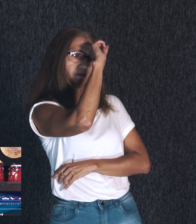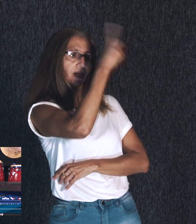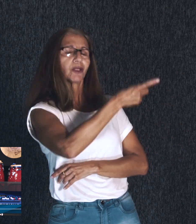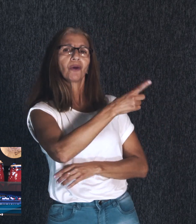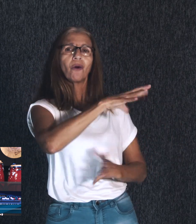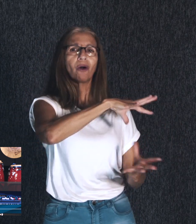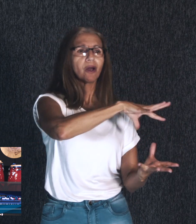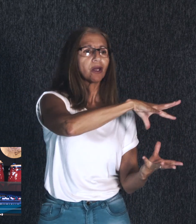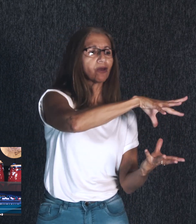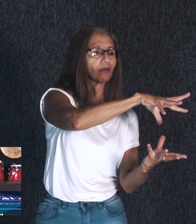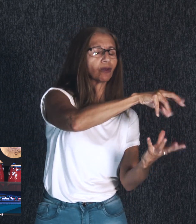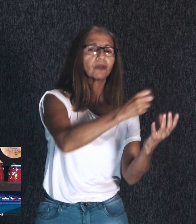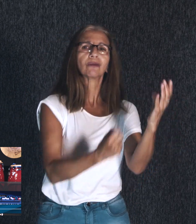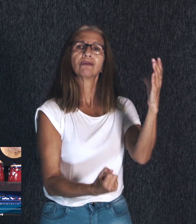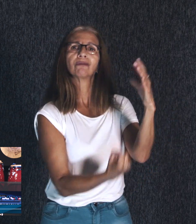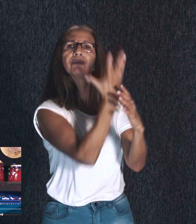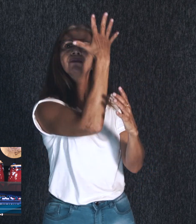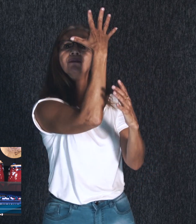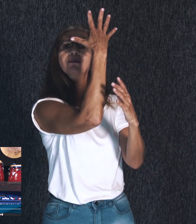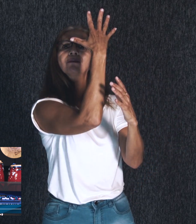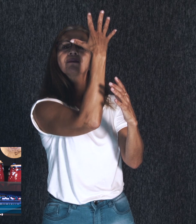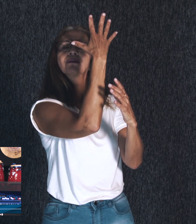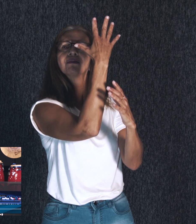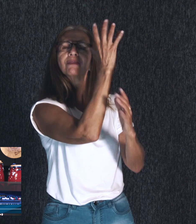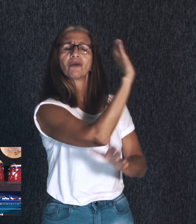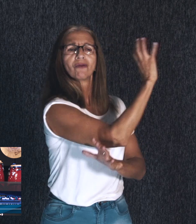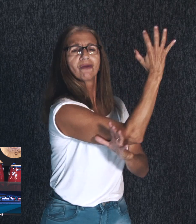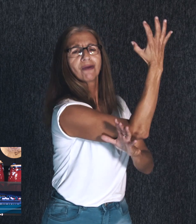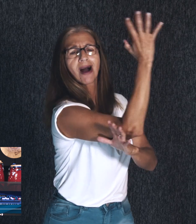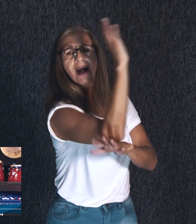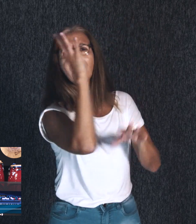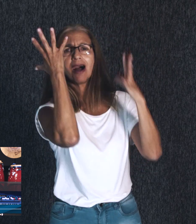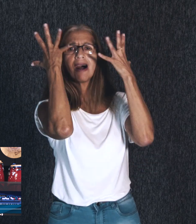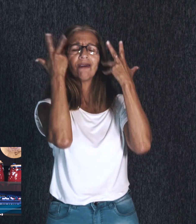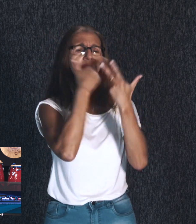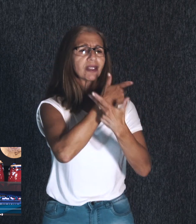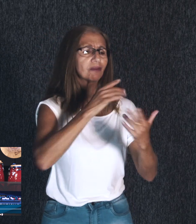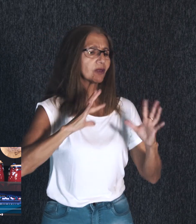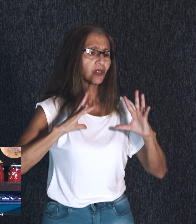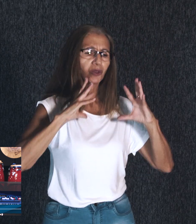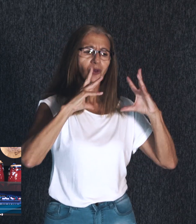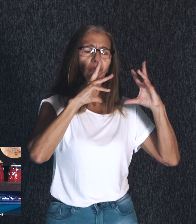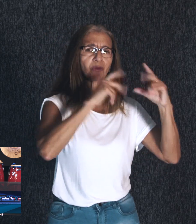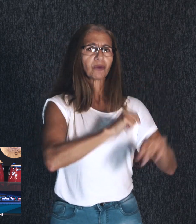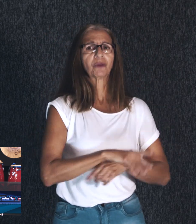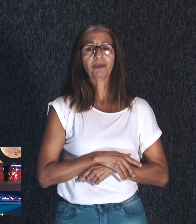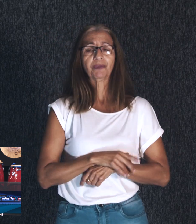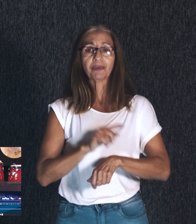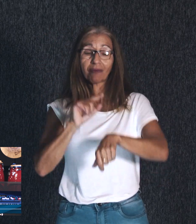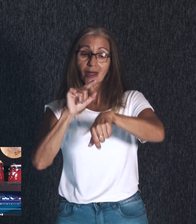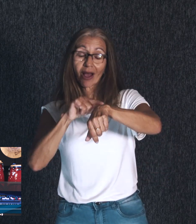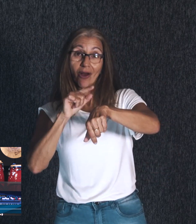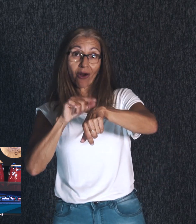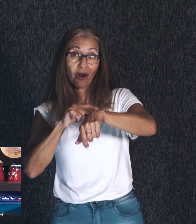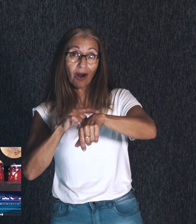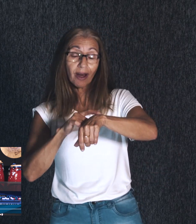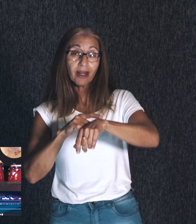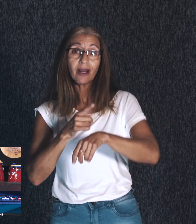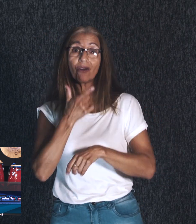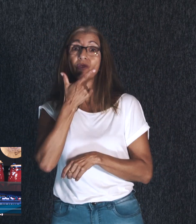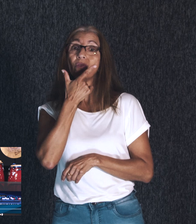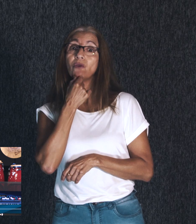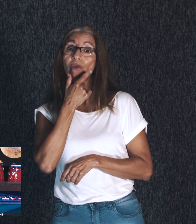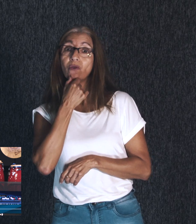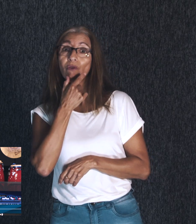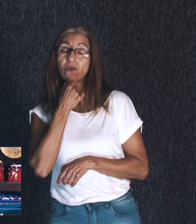barro. Foi assim. Mas quando Ele foi remir a mim e a você, Ele então entrou no